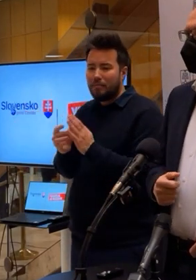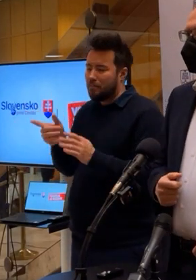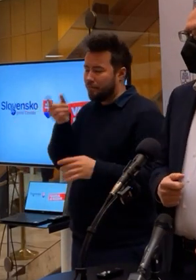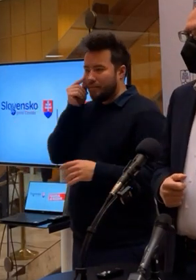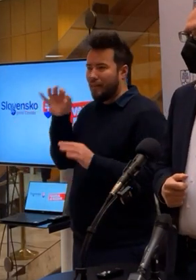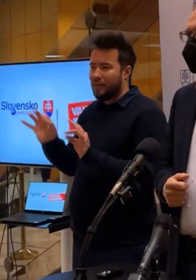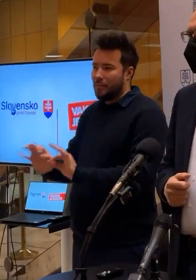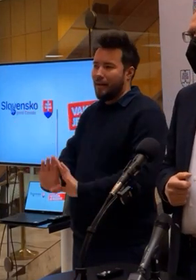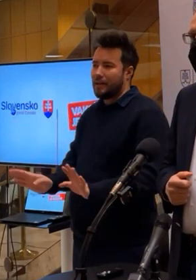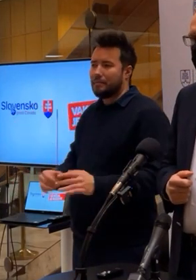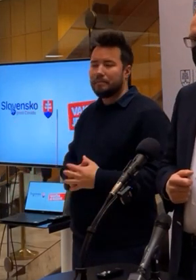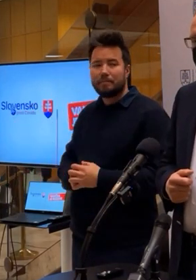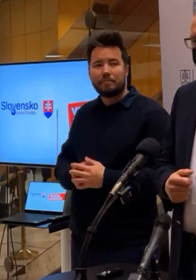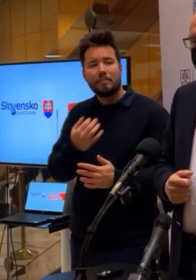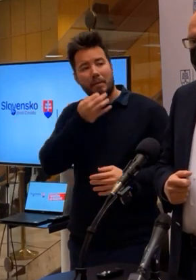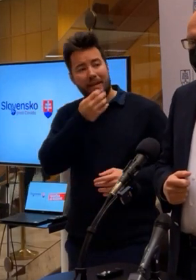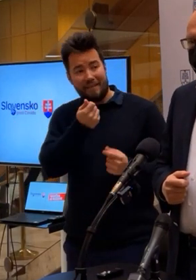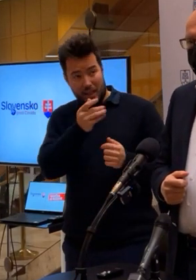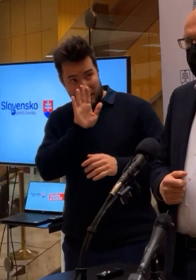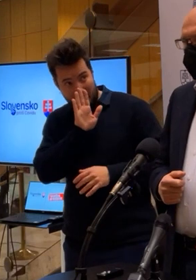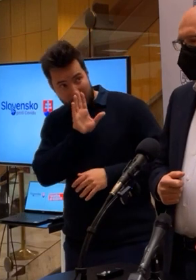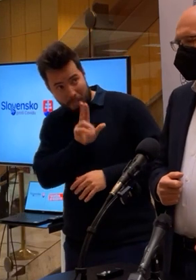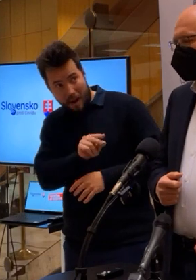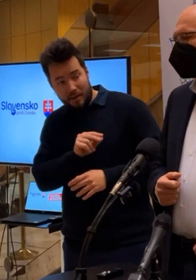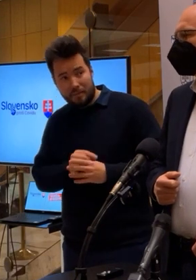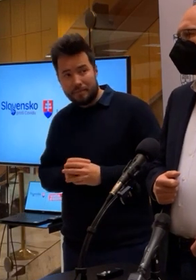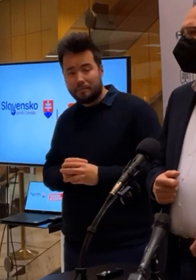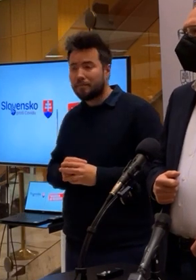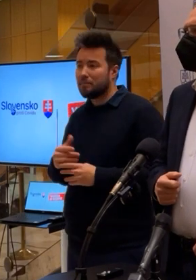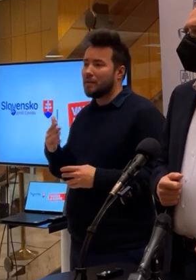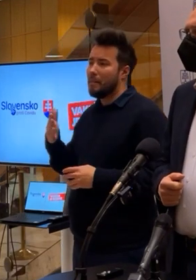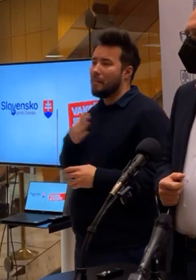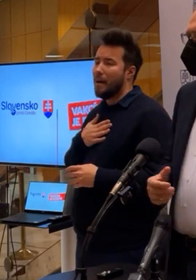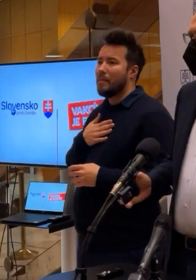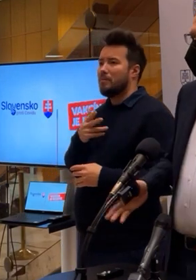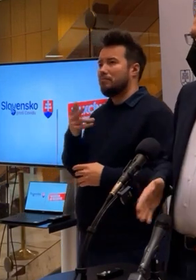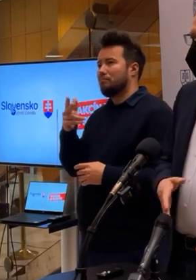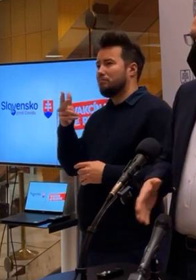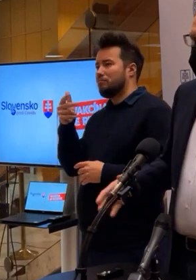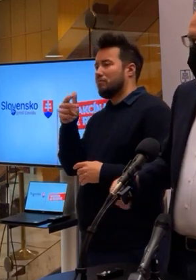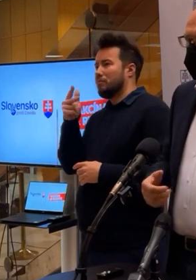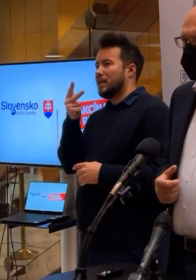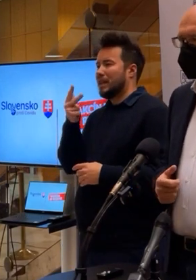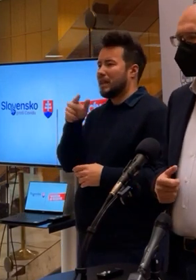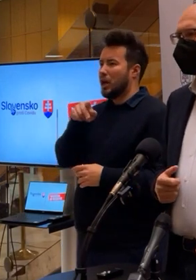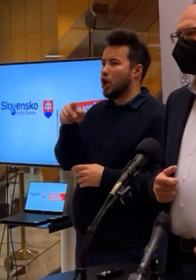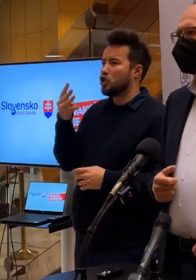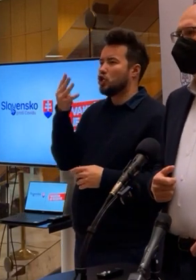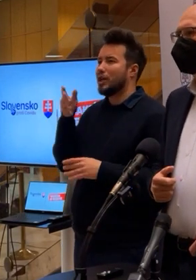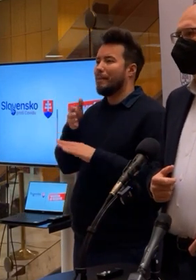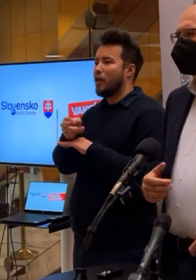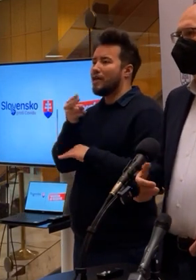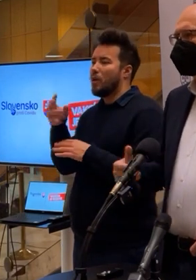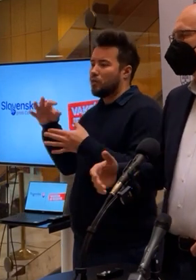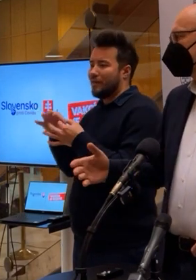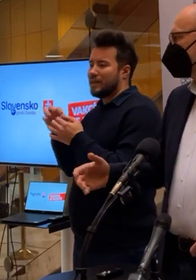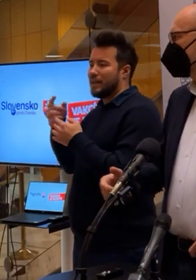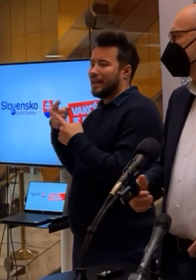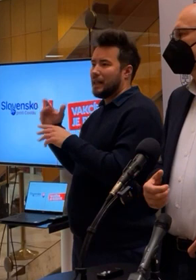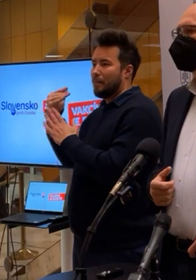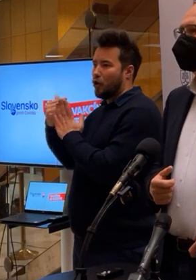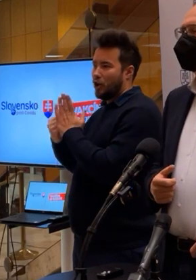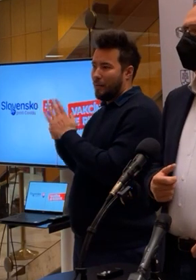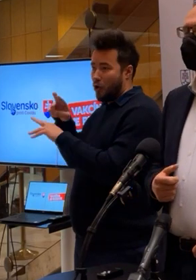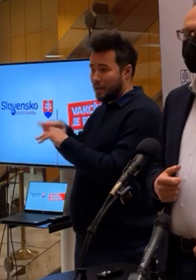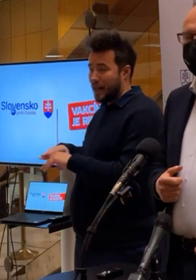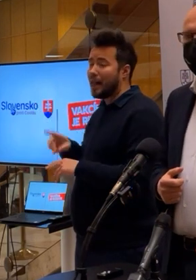vybavovať. Máme na to prvých 3 alebo 4 milióny, ktorí ešte z nejakého programu ostali, ale tu je jasná dohoda,